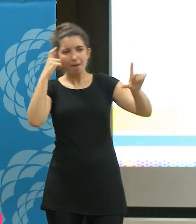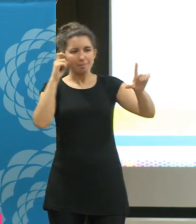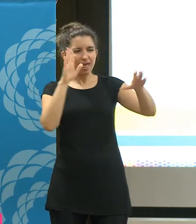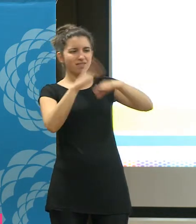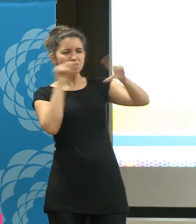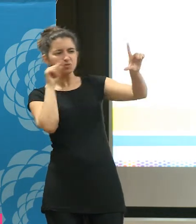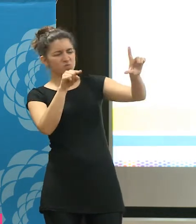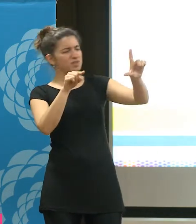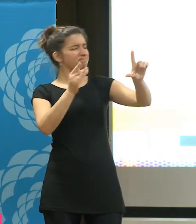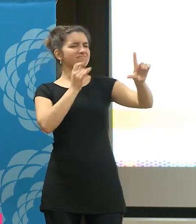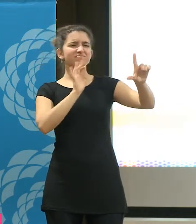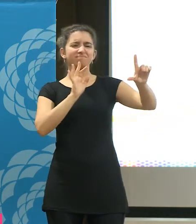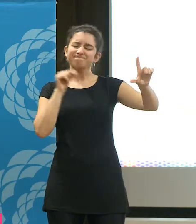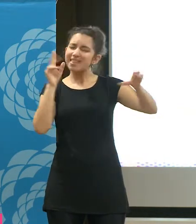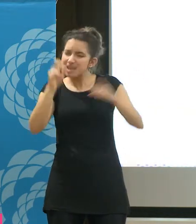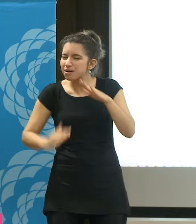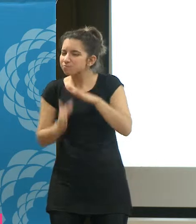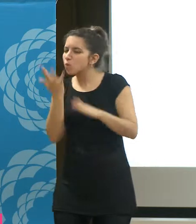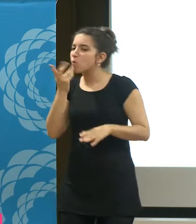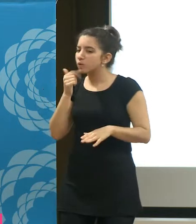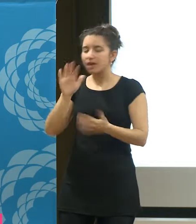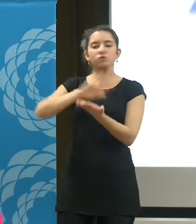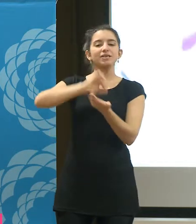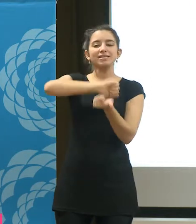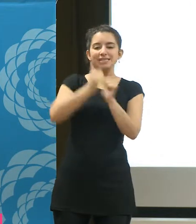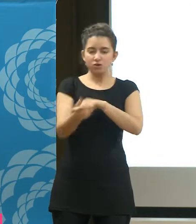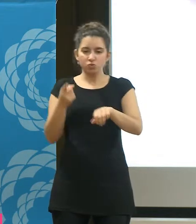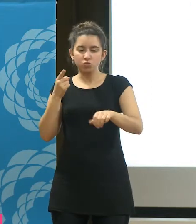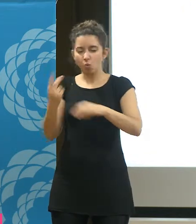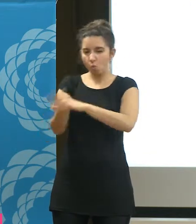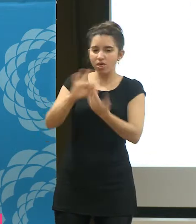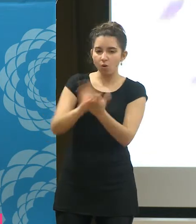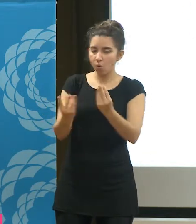hablar son los siguientes: sexualidad y prevención de